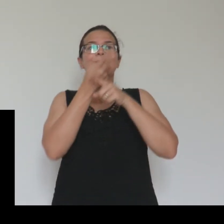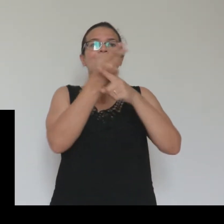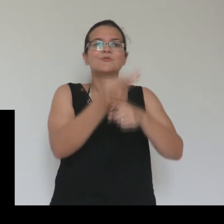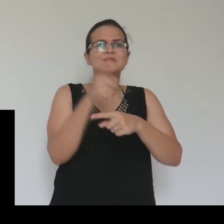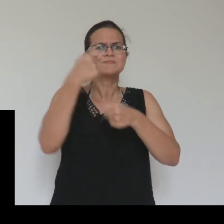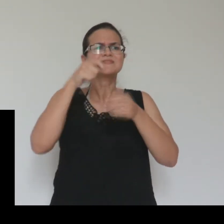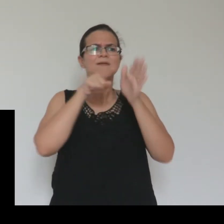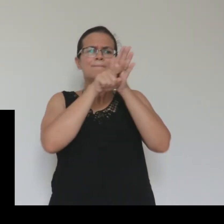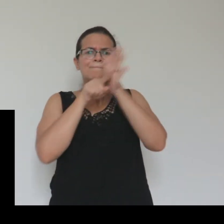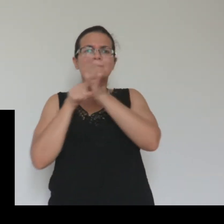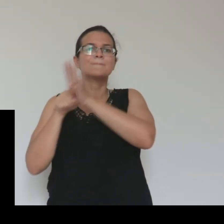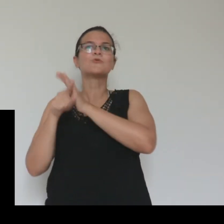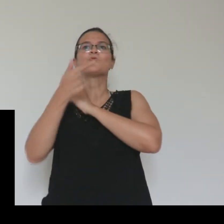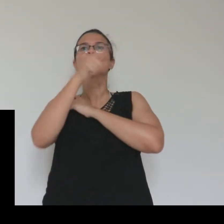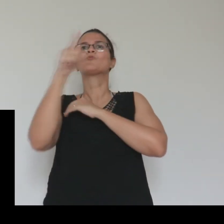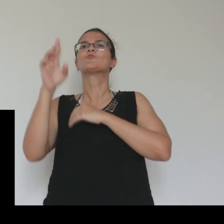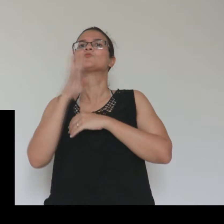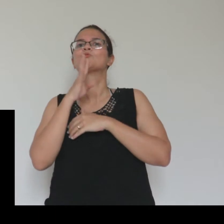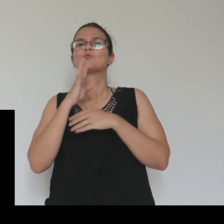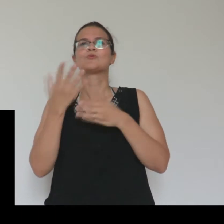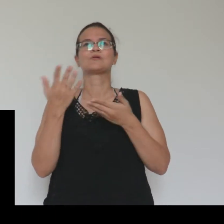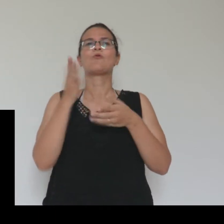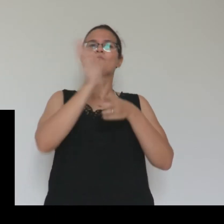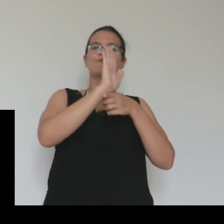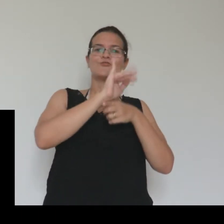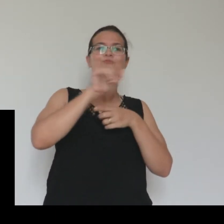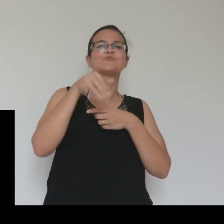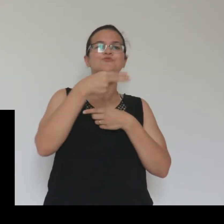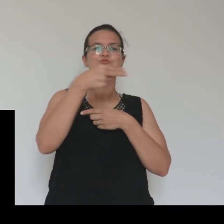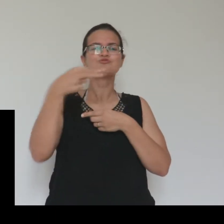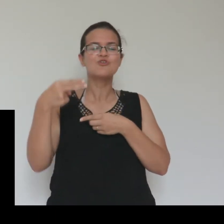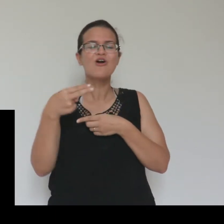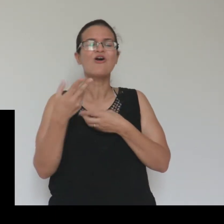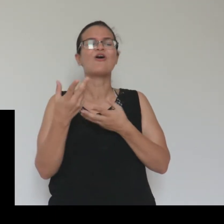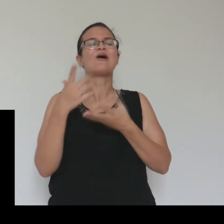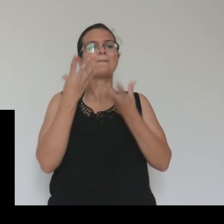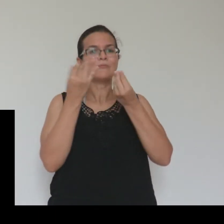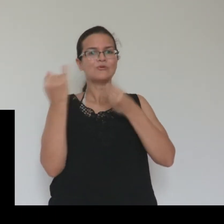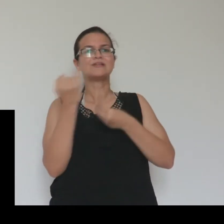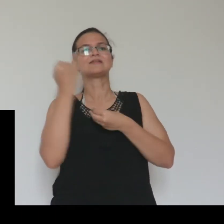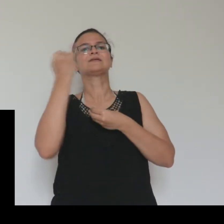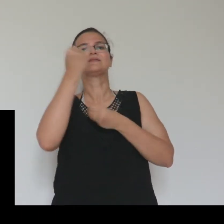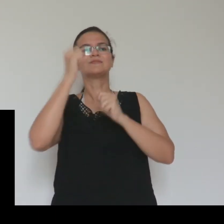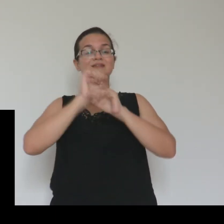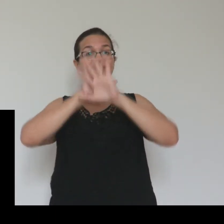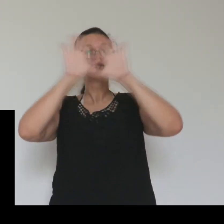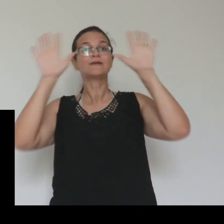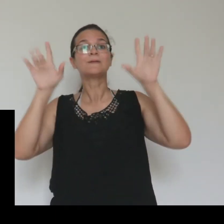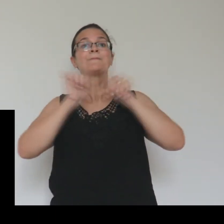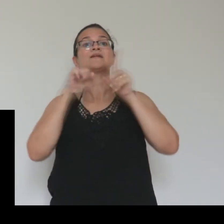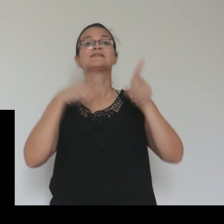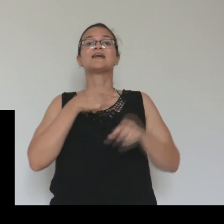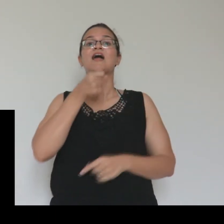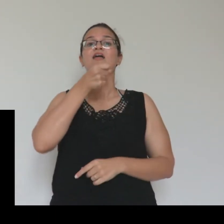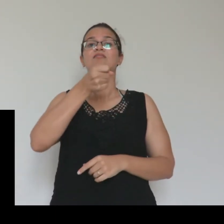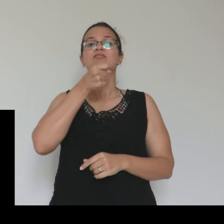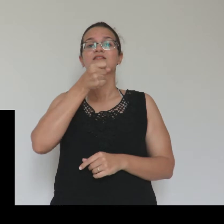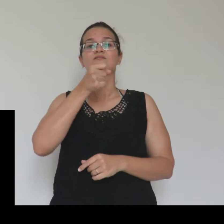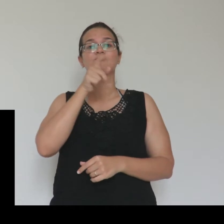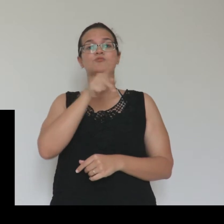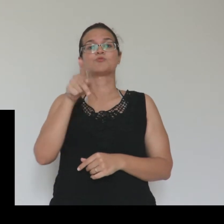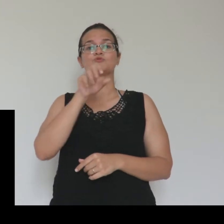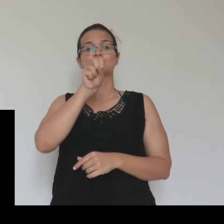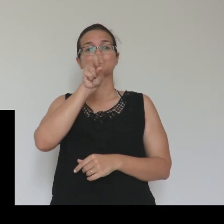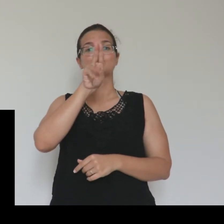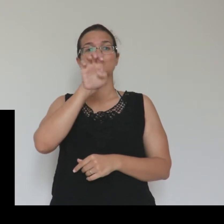é muito importante, muito esclarecedor, mas também tem uma entrevista da professora Sueli Ramalho, onde ela faz, eu